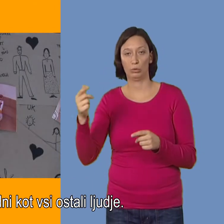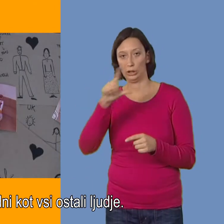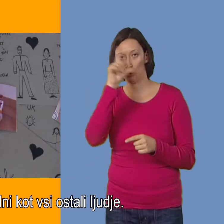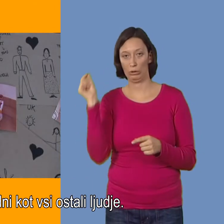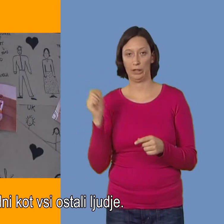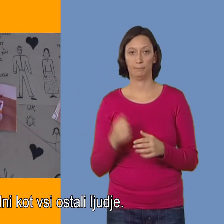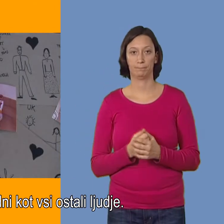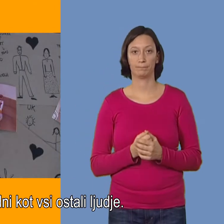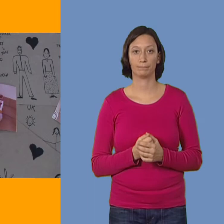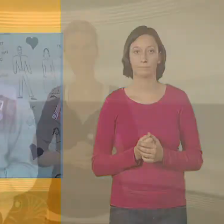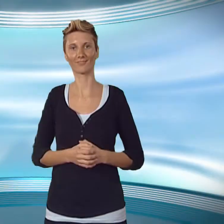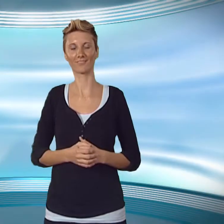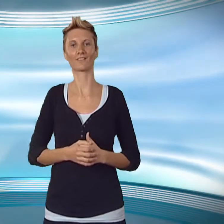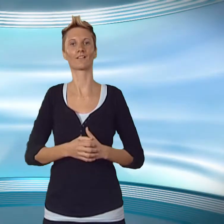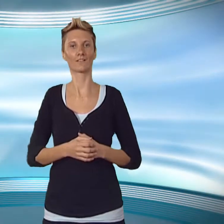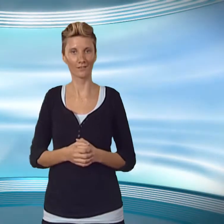ostali ljudje.